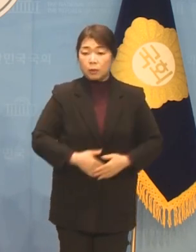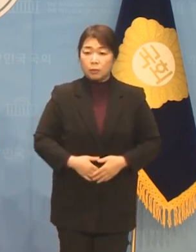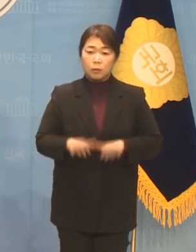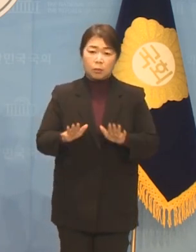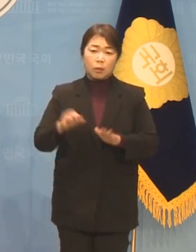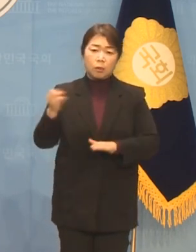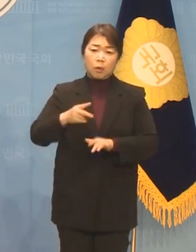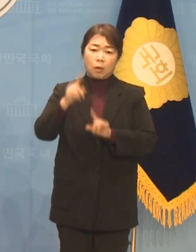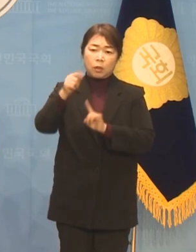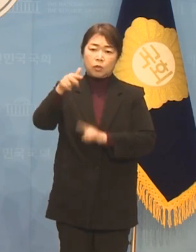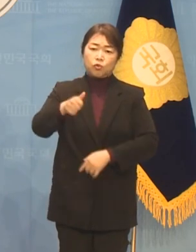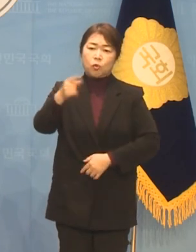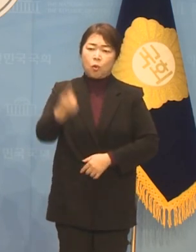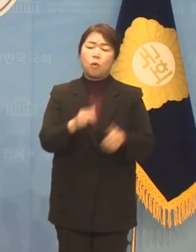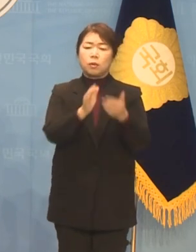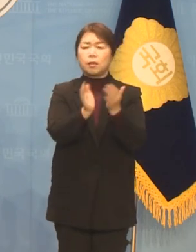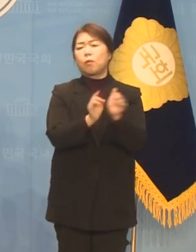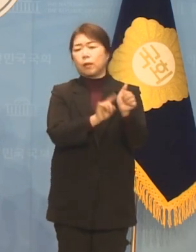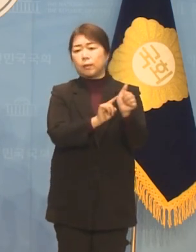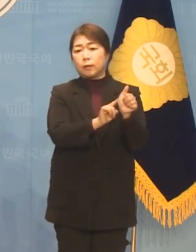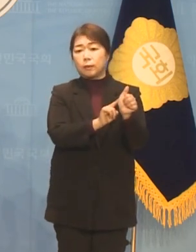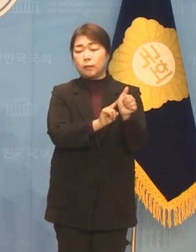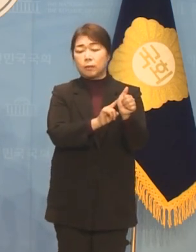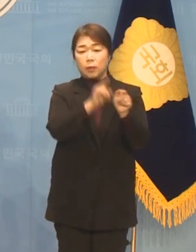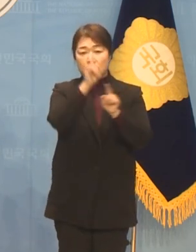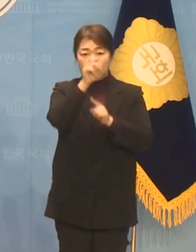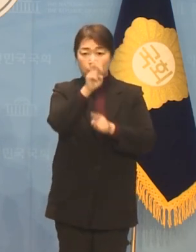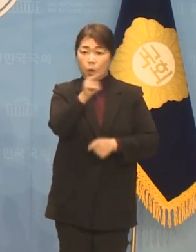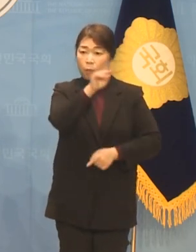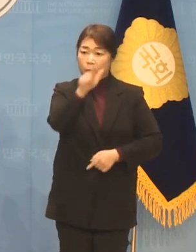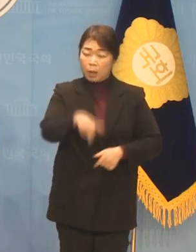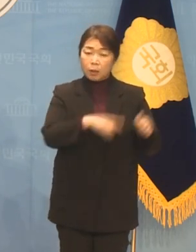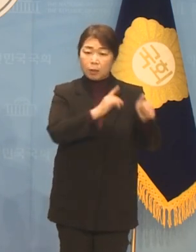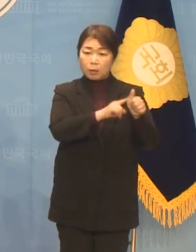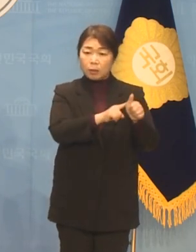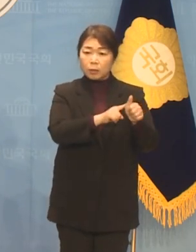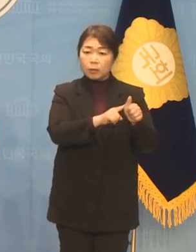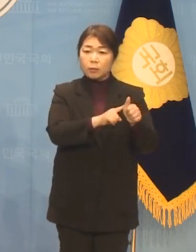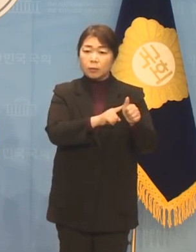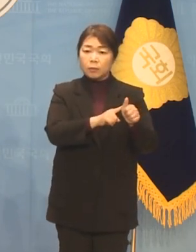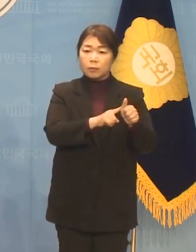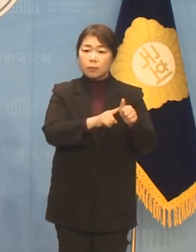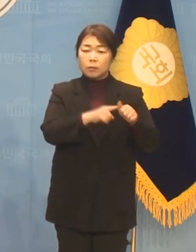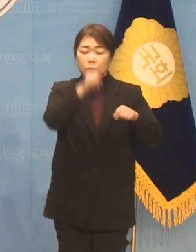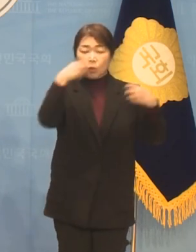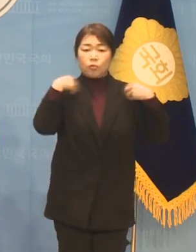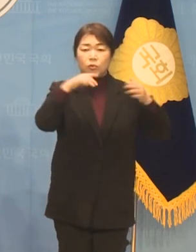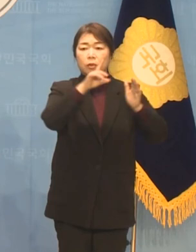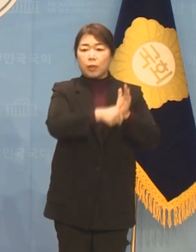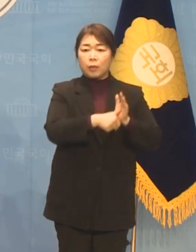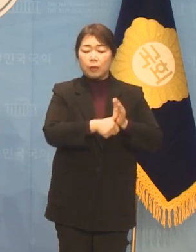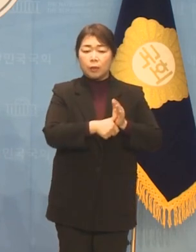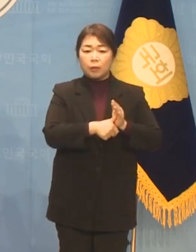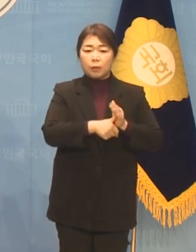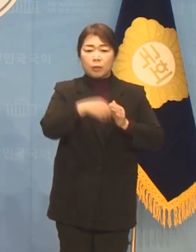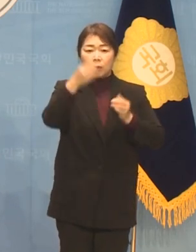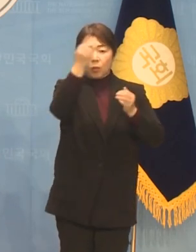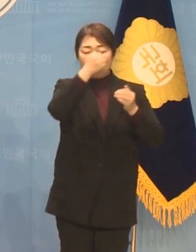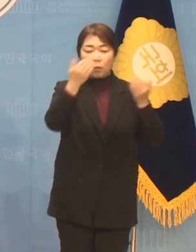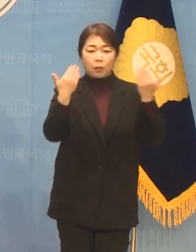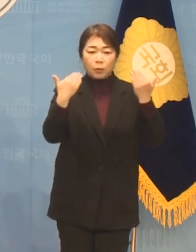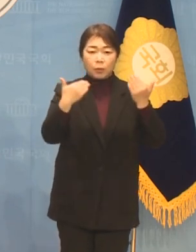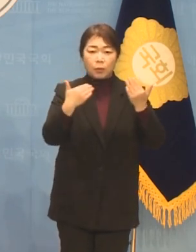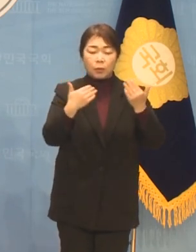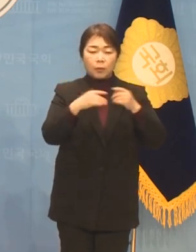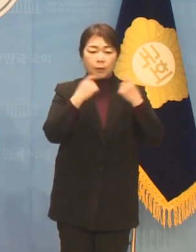장관입니다. 이명박 정부 시절 고교 다양화 300 프로젝트라는 이름 아래 자사고를 100개까지 늘리려 했던